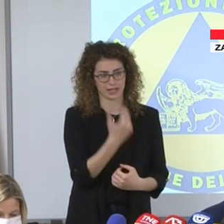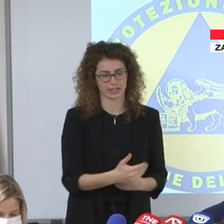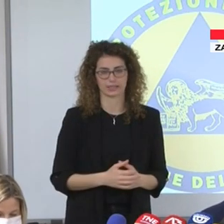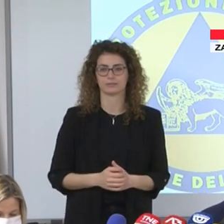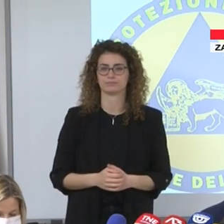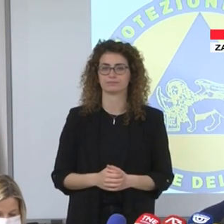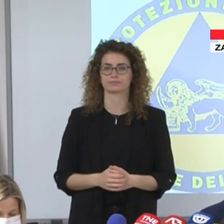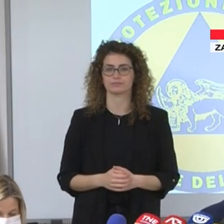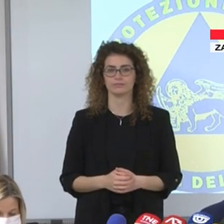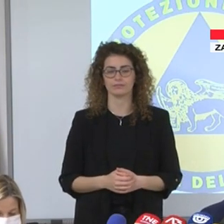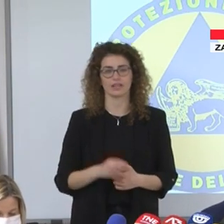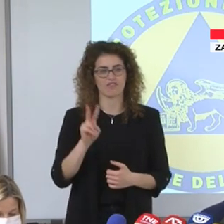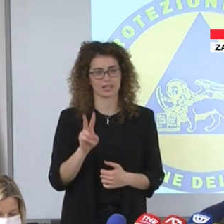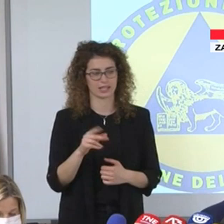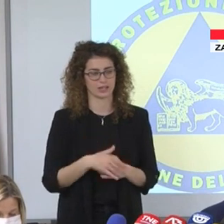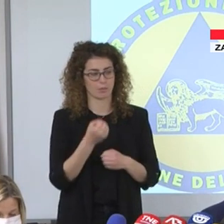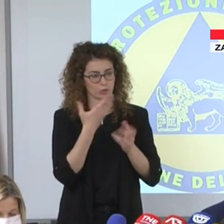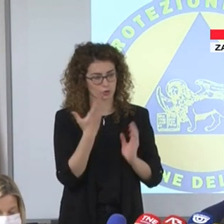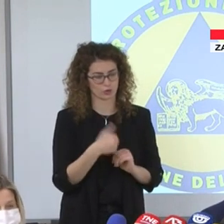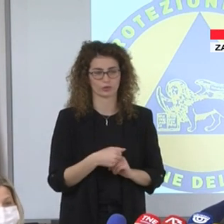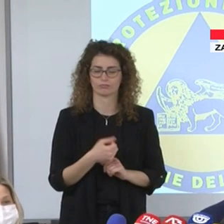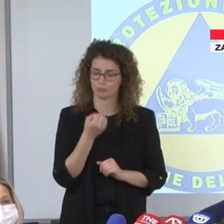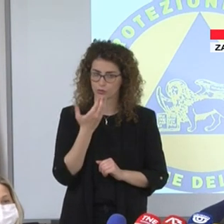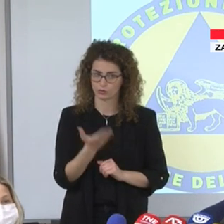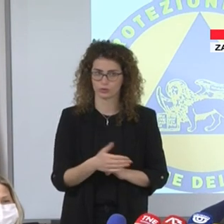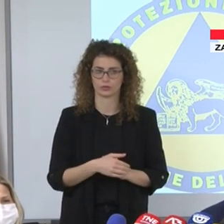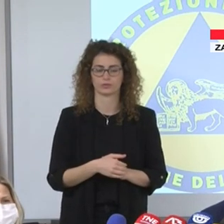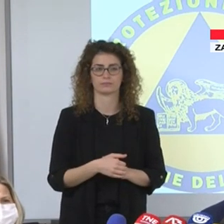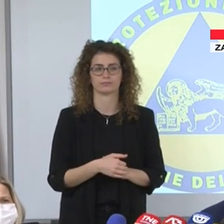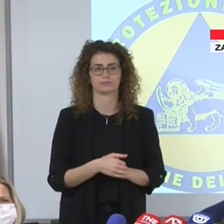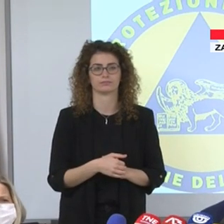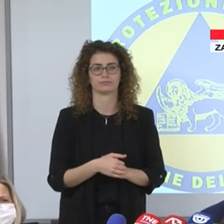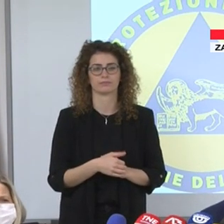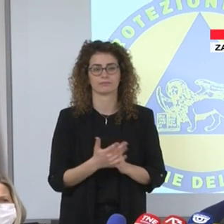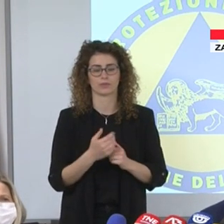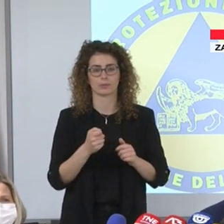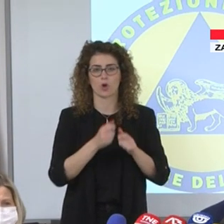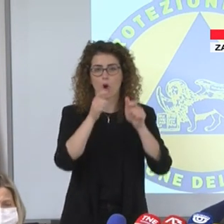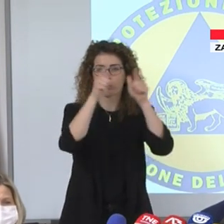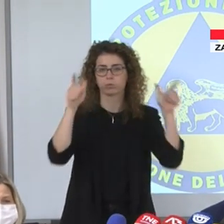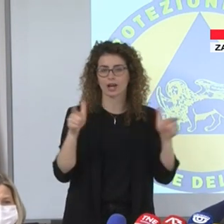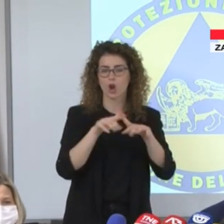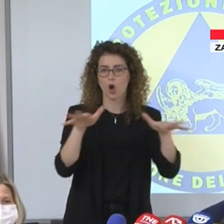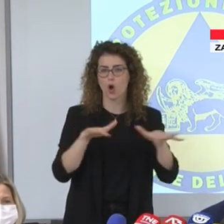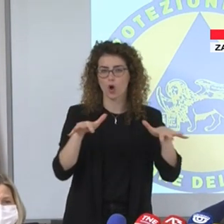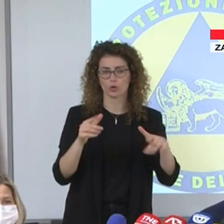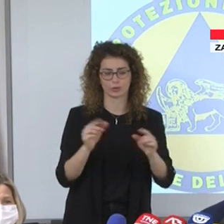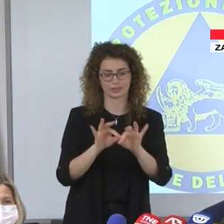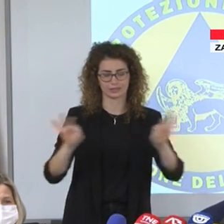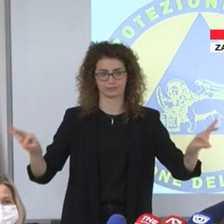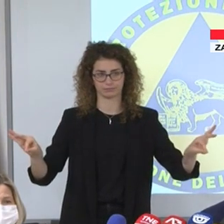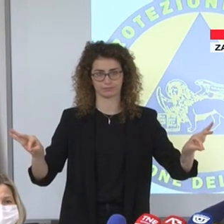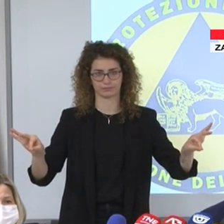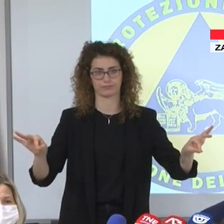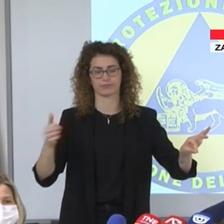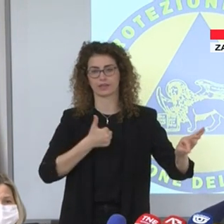Prego. Alda Penza. Buongiorno. Buongiorno. In merito alle distanze tra ombrelloni, lo spazio è aumentato rispetto